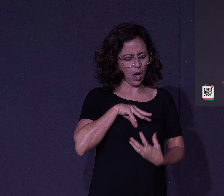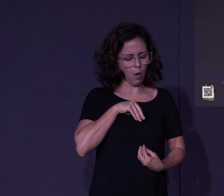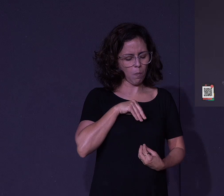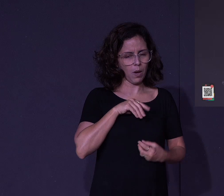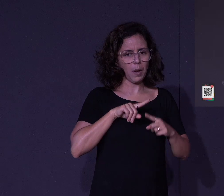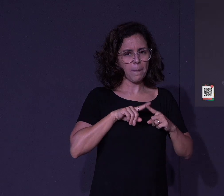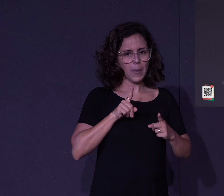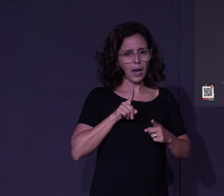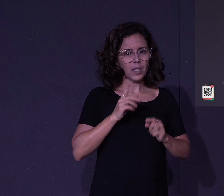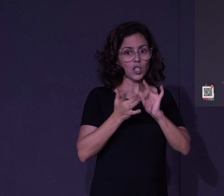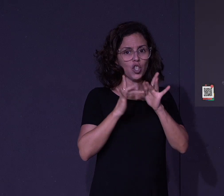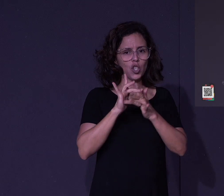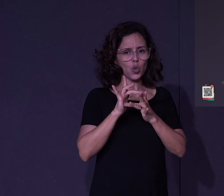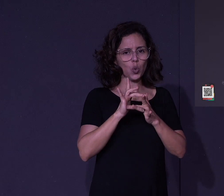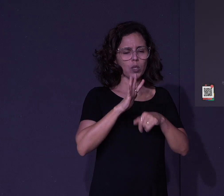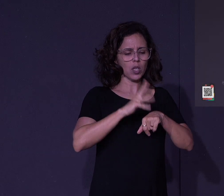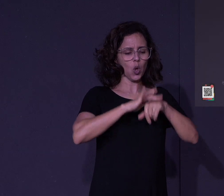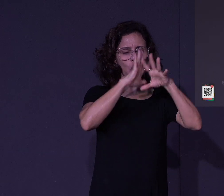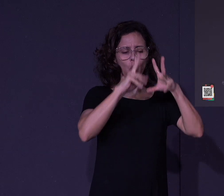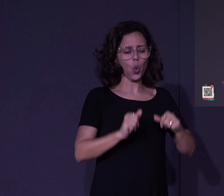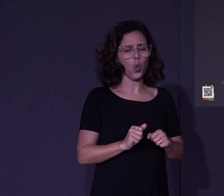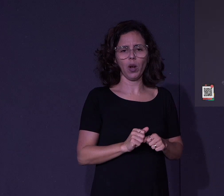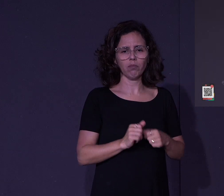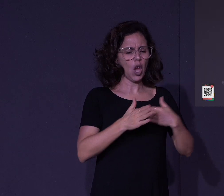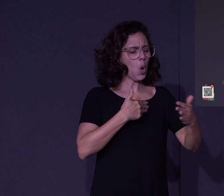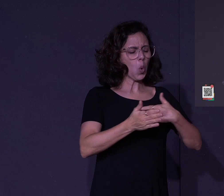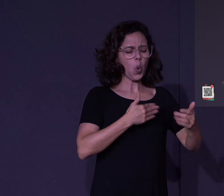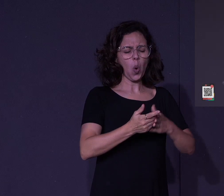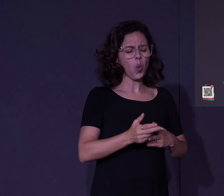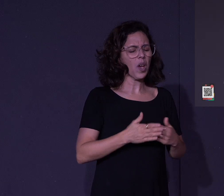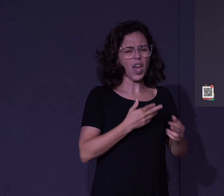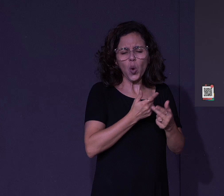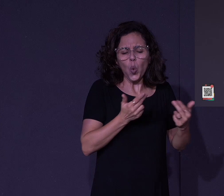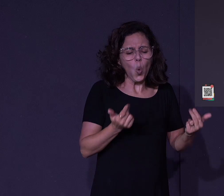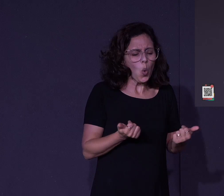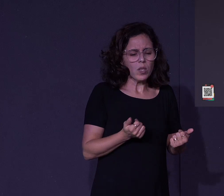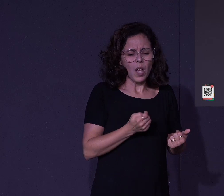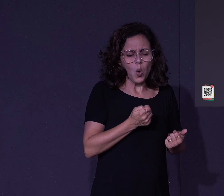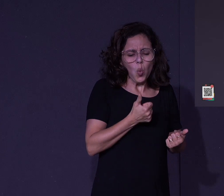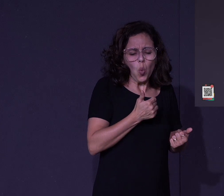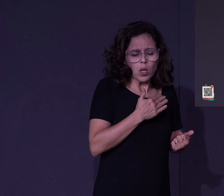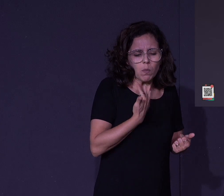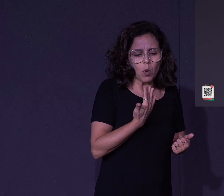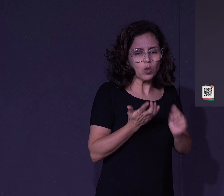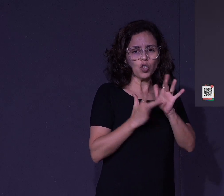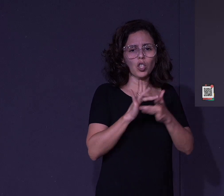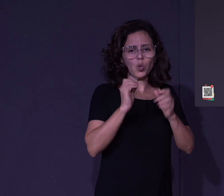emoções, em tudo que está morto ou à beira da morte em sua vida. Ele é a própria